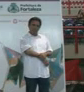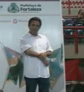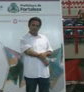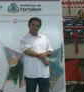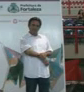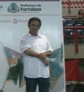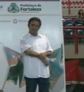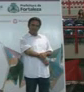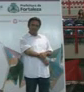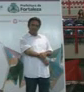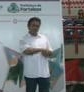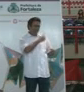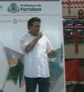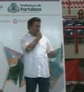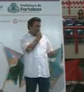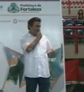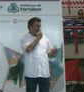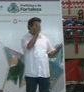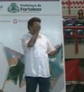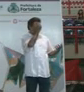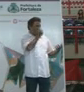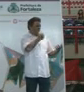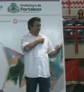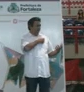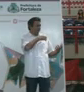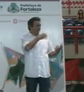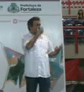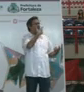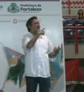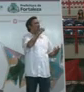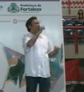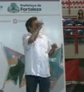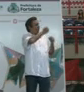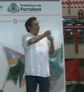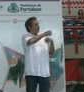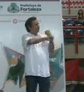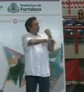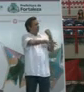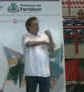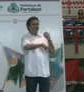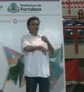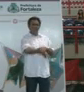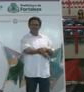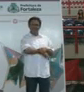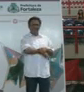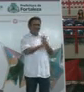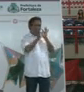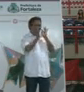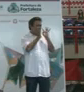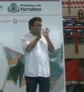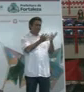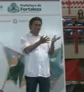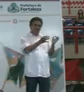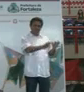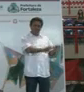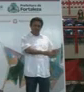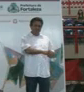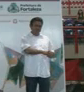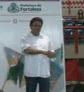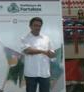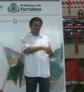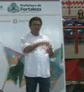mente. A gente grava até o dono de um pum. E nem presta atenção. Só a gente aprende o que a